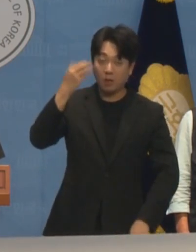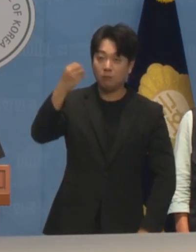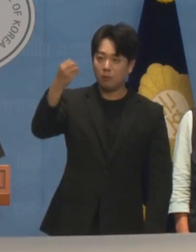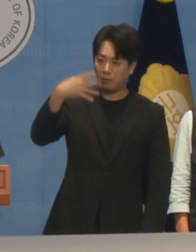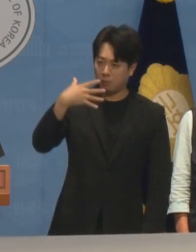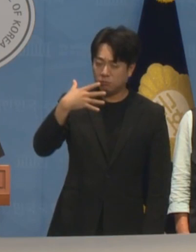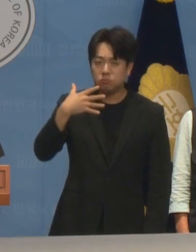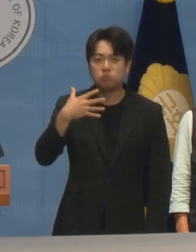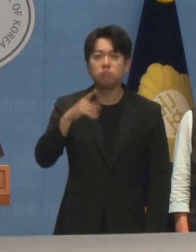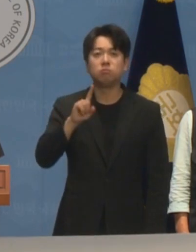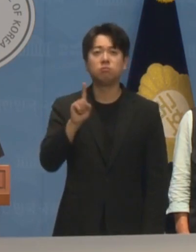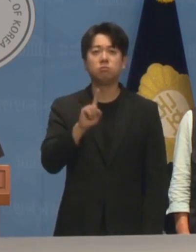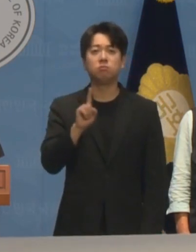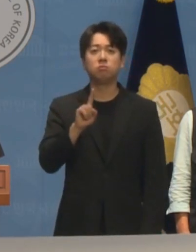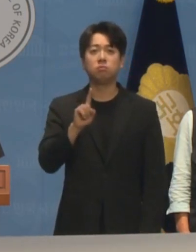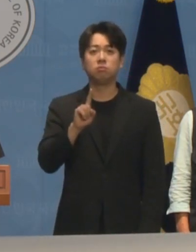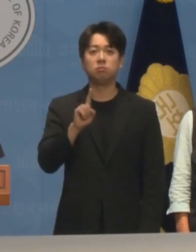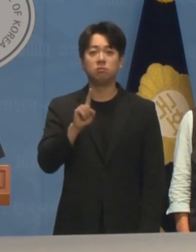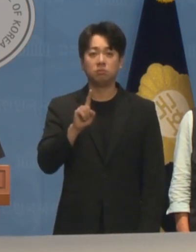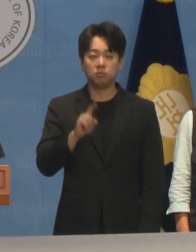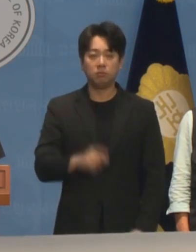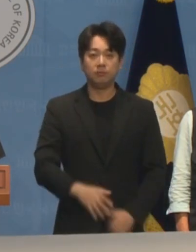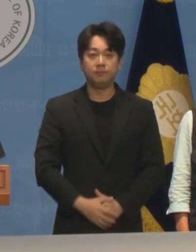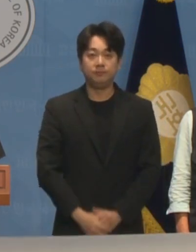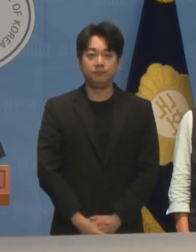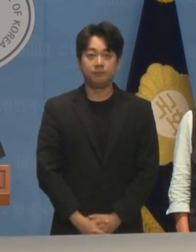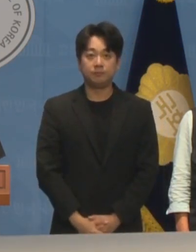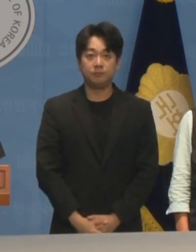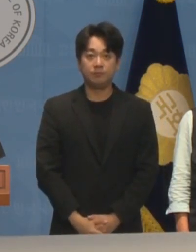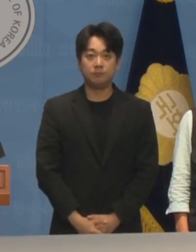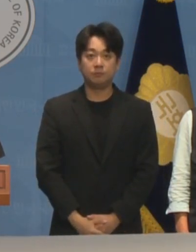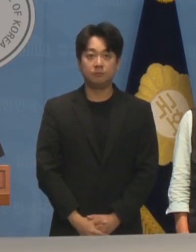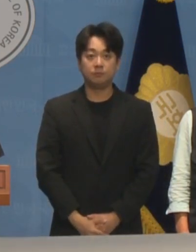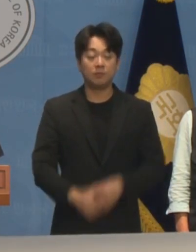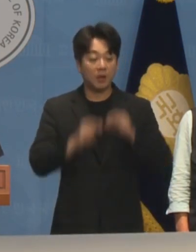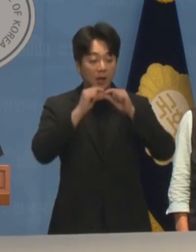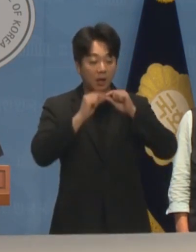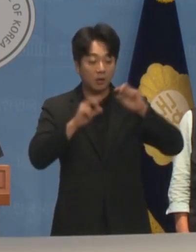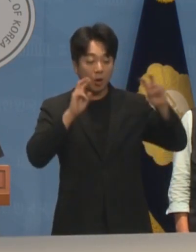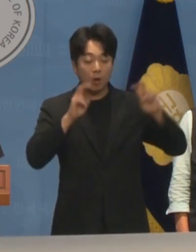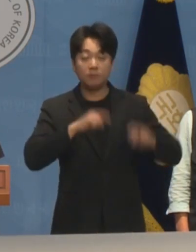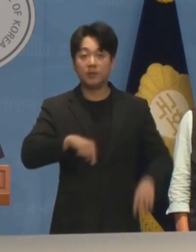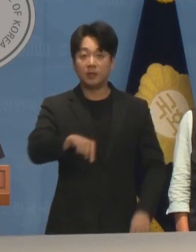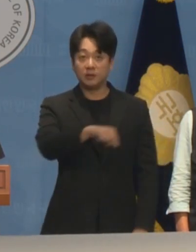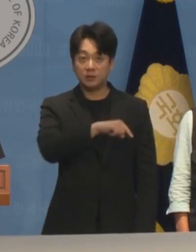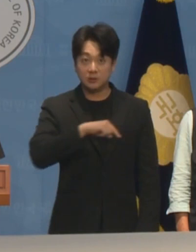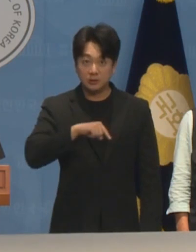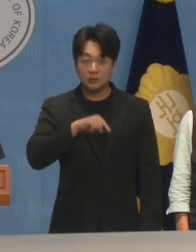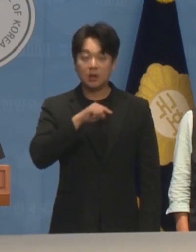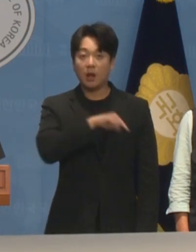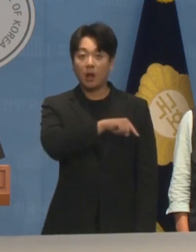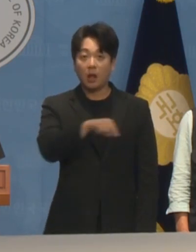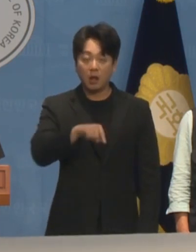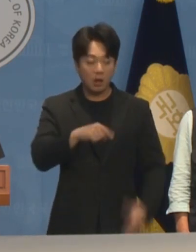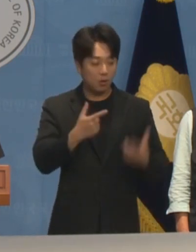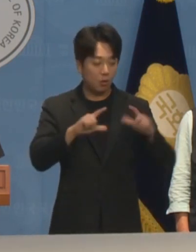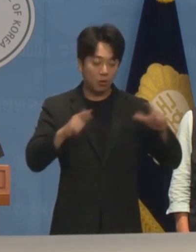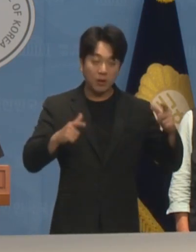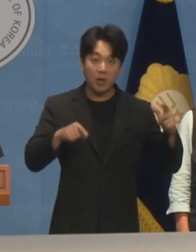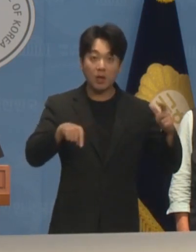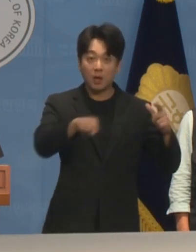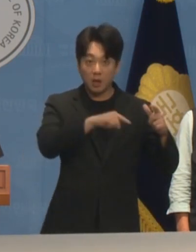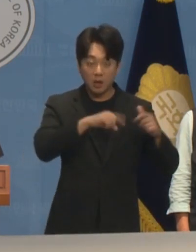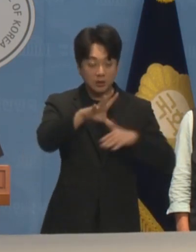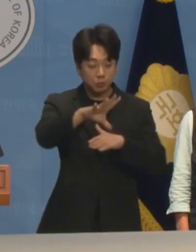너무나 많습니다. 아까 말씀하신 대로 현인기업이라는 다른 1차 하청업체가 있습니다. 그것을 흡수해서 계속 이 공정에서 일을 해도